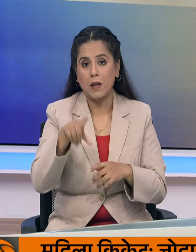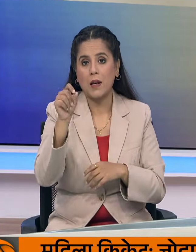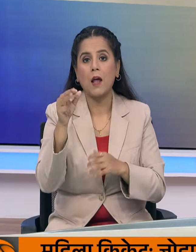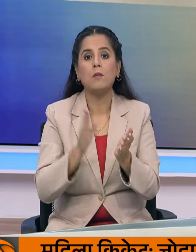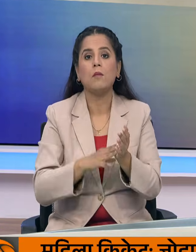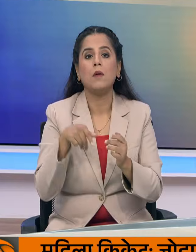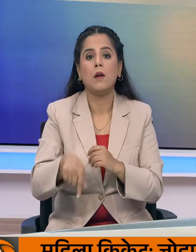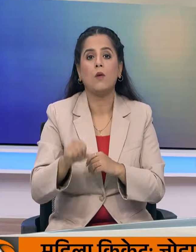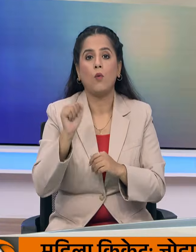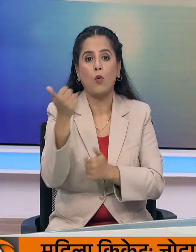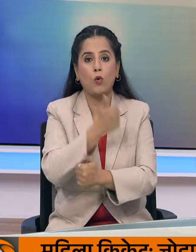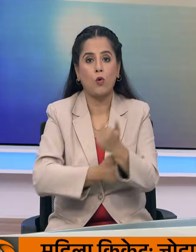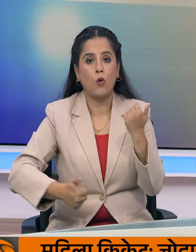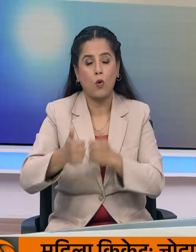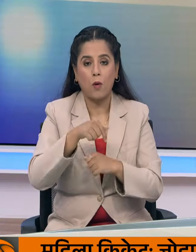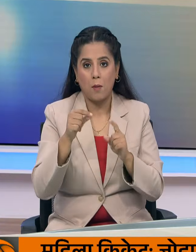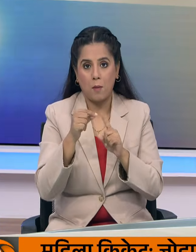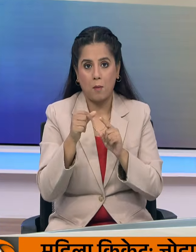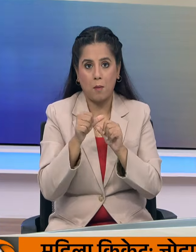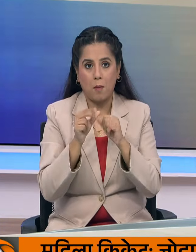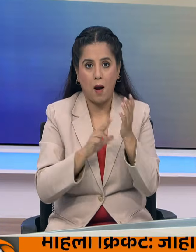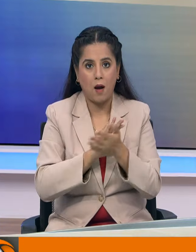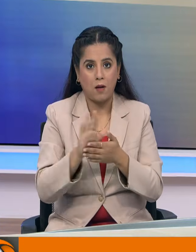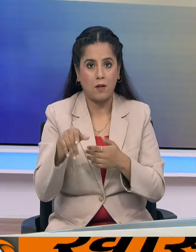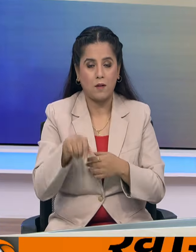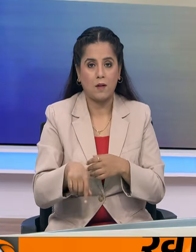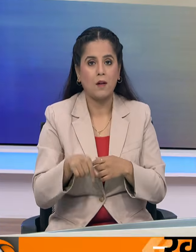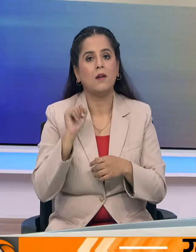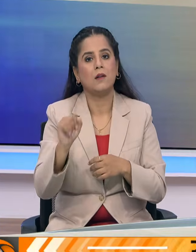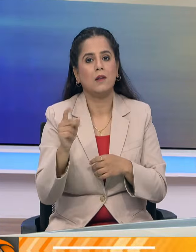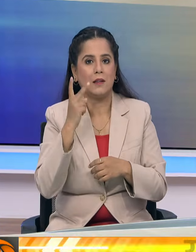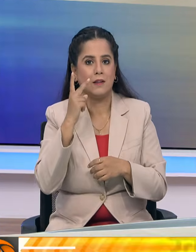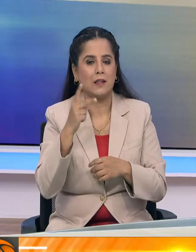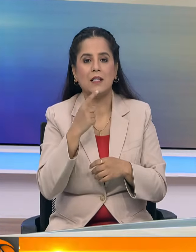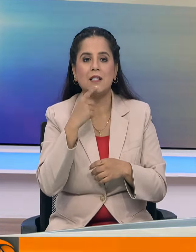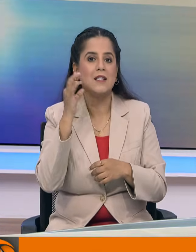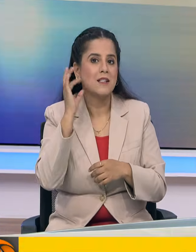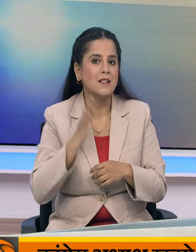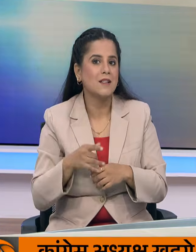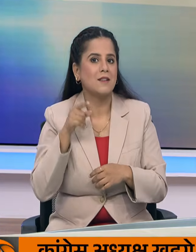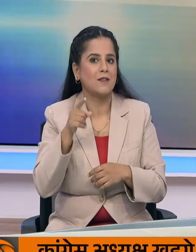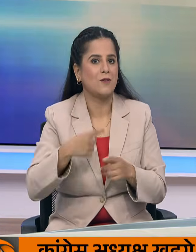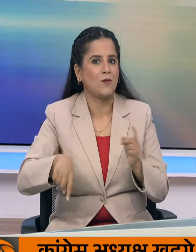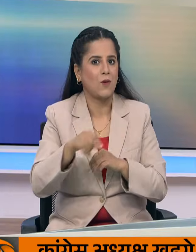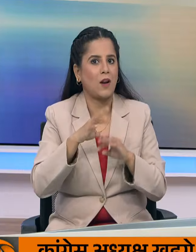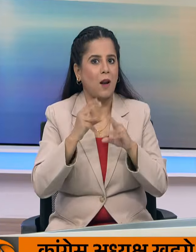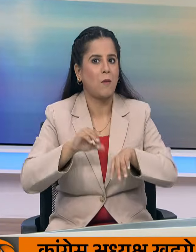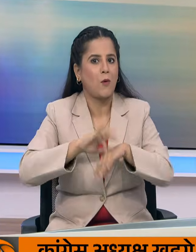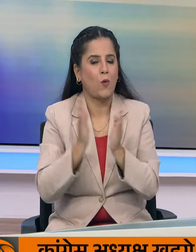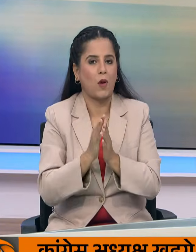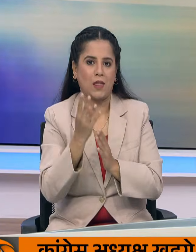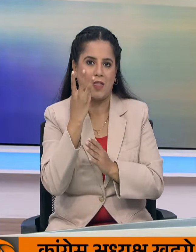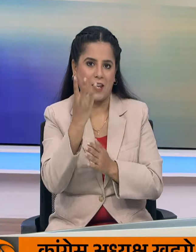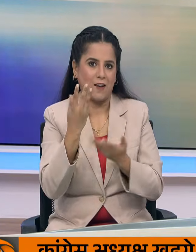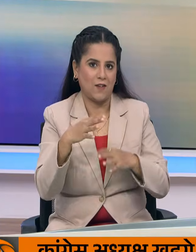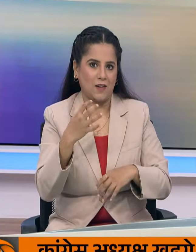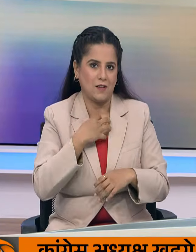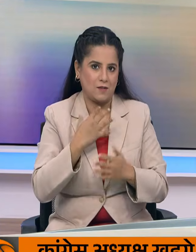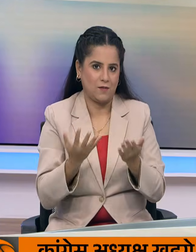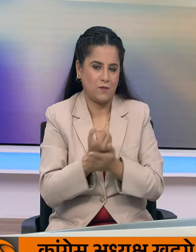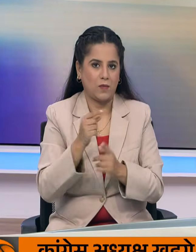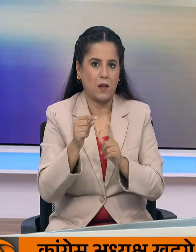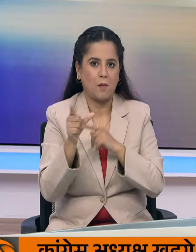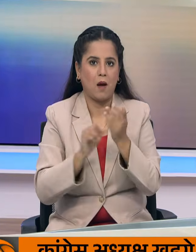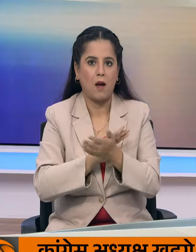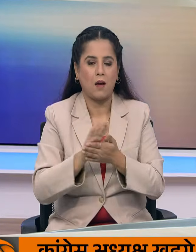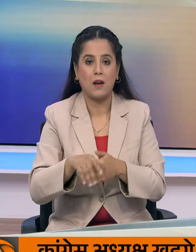मीटर राइफल स्पर्धा में पन्हा फुकरा ने रजत पदक जीतकर देश के पदकों की संख्या 3 कर दी। पन्हा ने